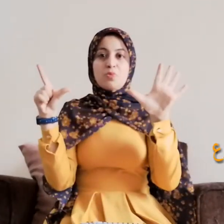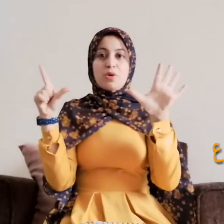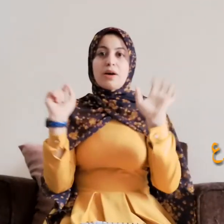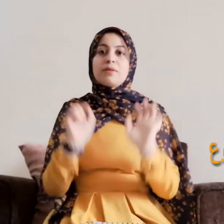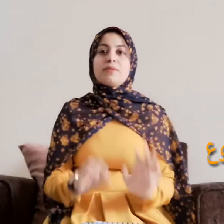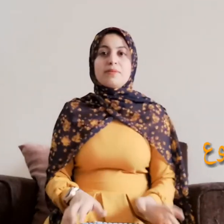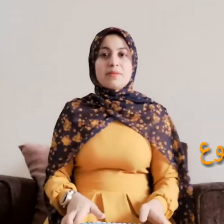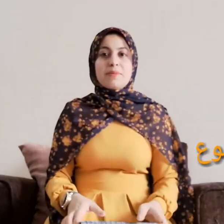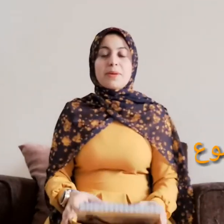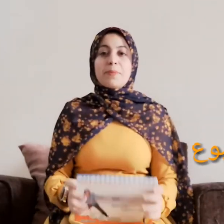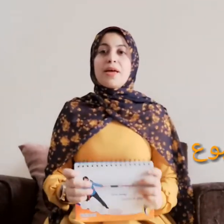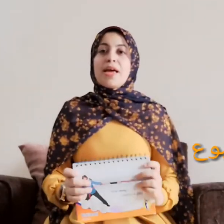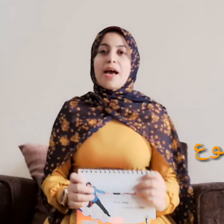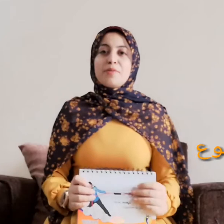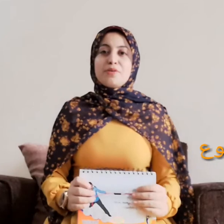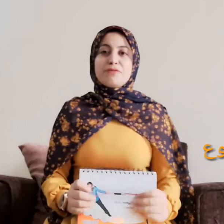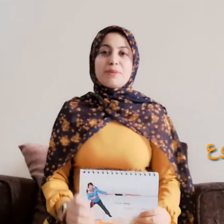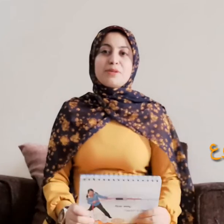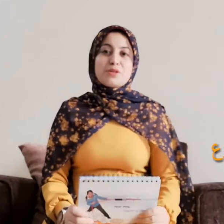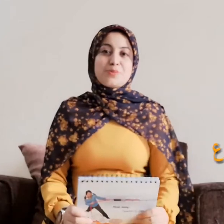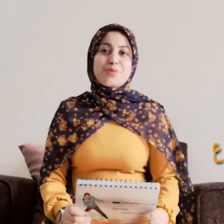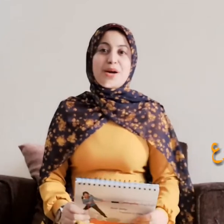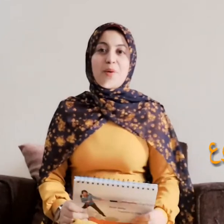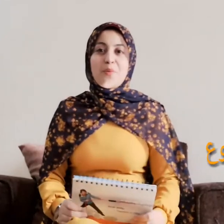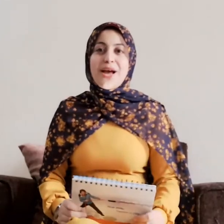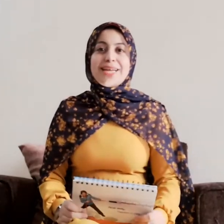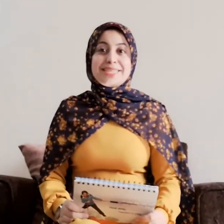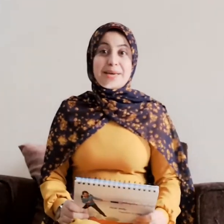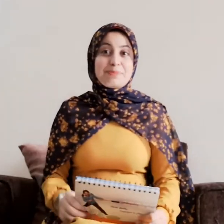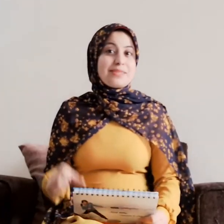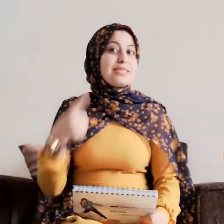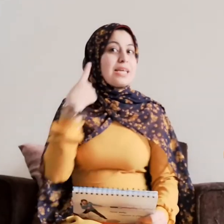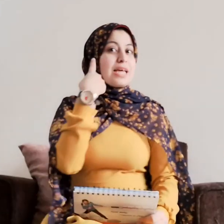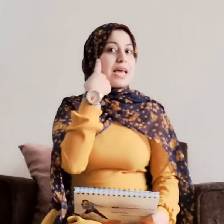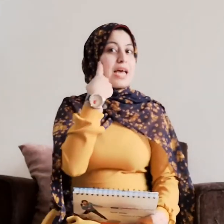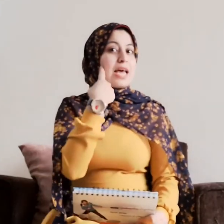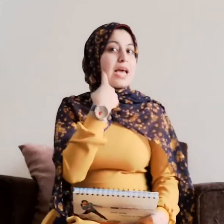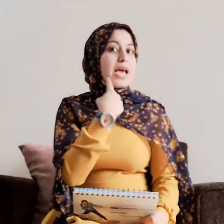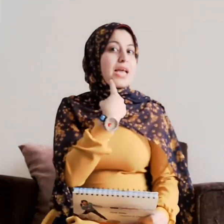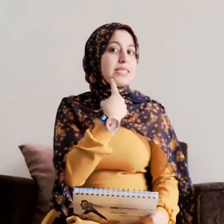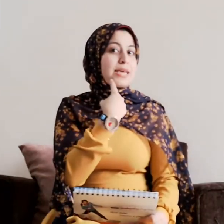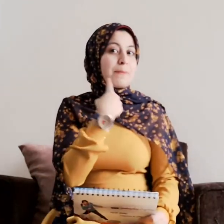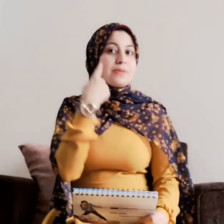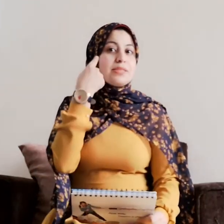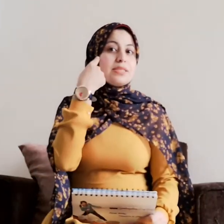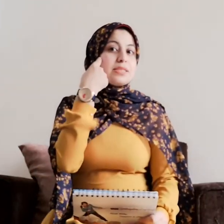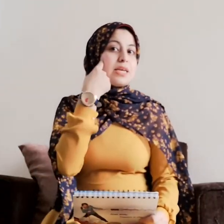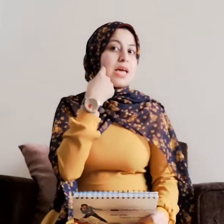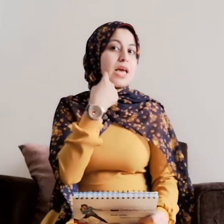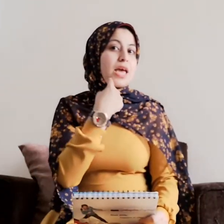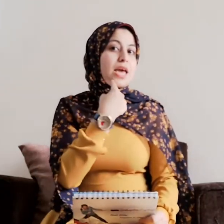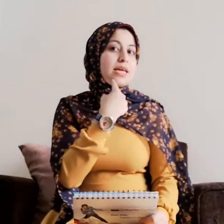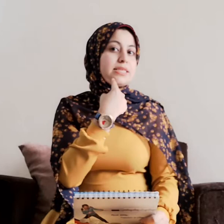الأسبوع. تمام؟ أول يوم في أيام الأسبوع هو السبت، السبت،